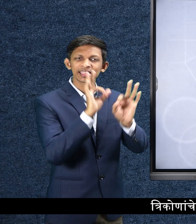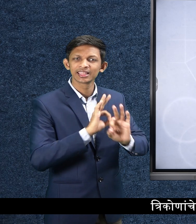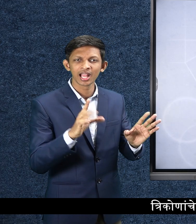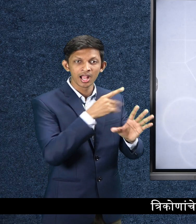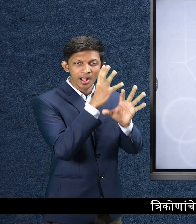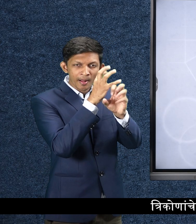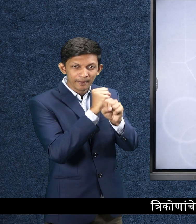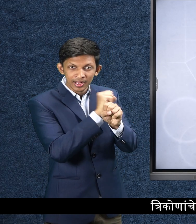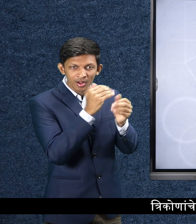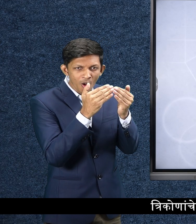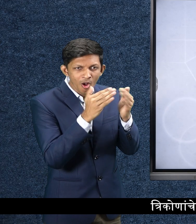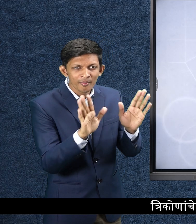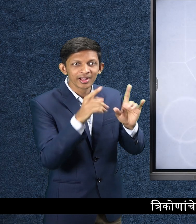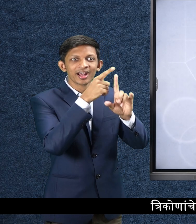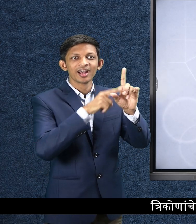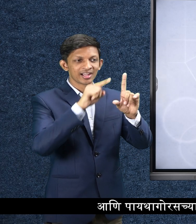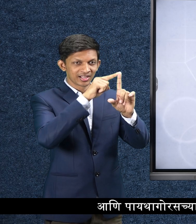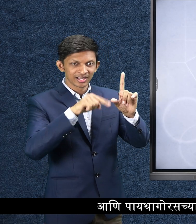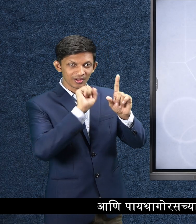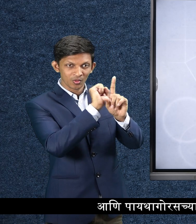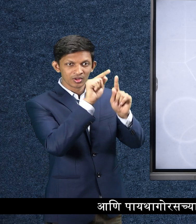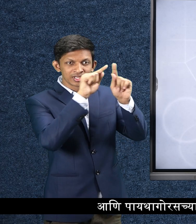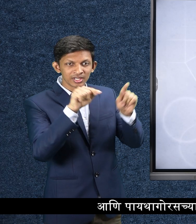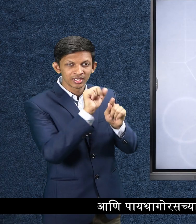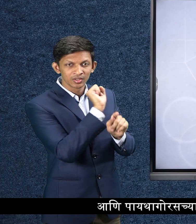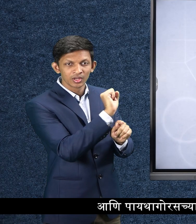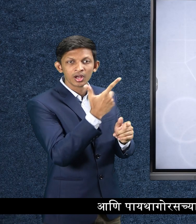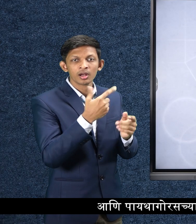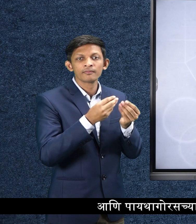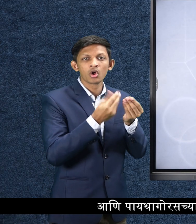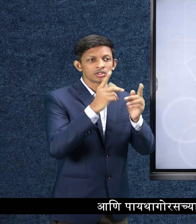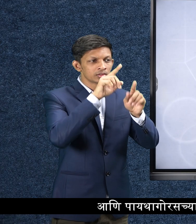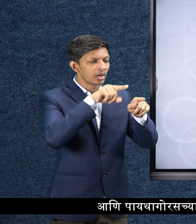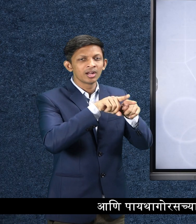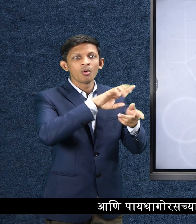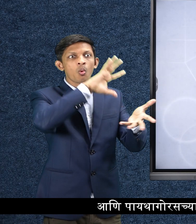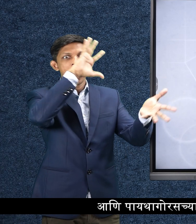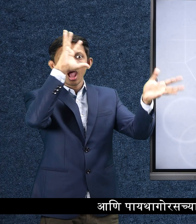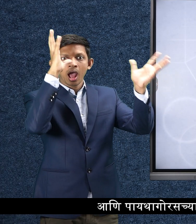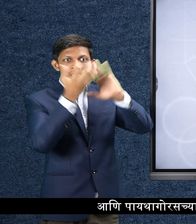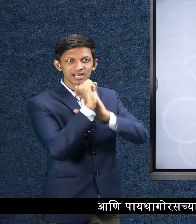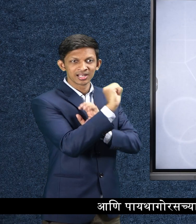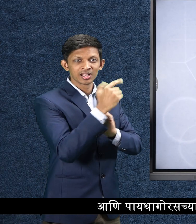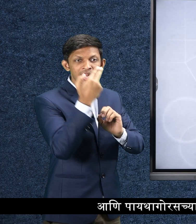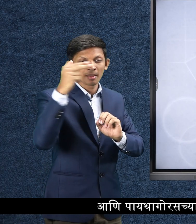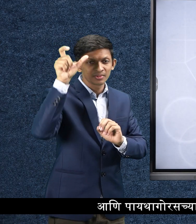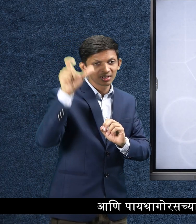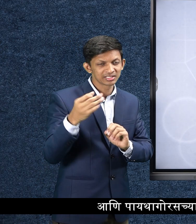रहस्य उलगडण्यासाठी आणि थेल्स आणि पायथागोरसच्या आकर्षक जगाचा शोध घेण्यासाठी सज्ज